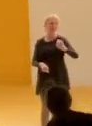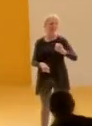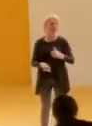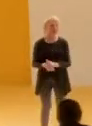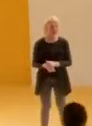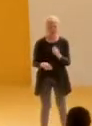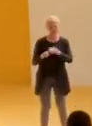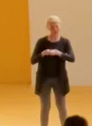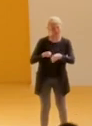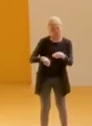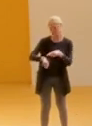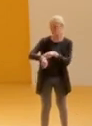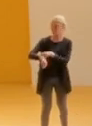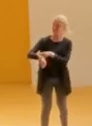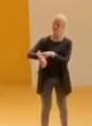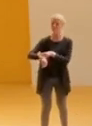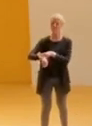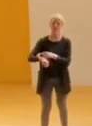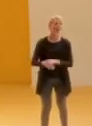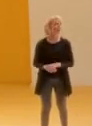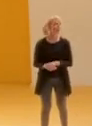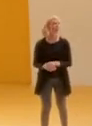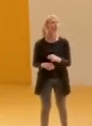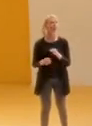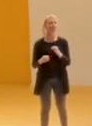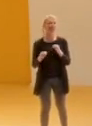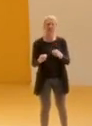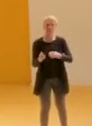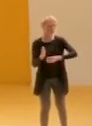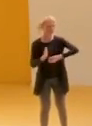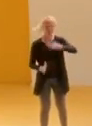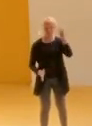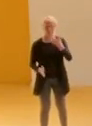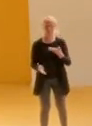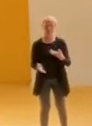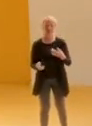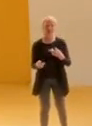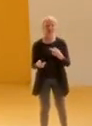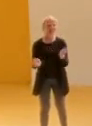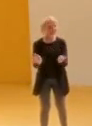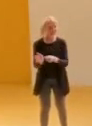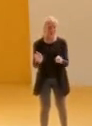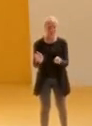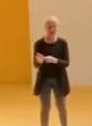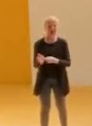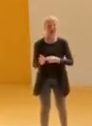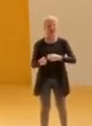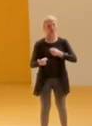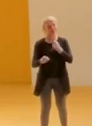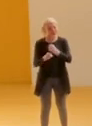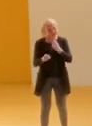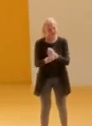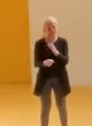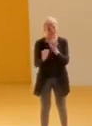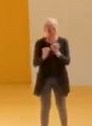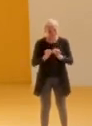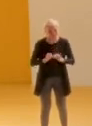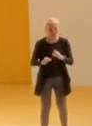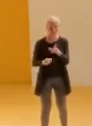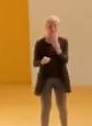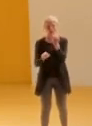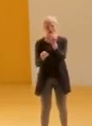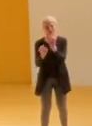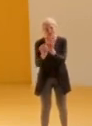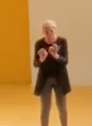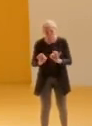sprawdzanie która jest godzina dlatego że to były bardzo drogie rzeczy które wymagały specyficznych nakładów pracy miał odpowiednie zdobienia